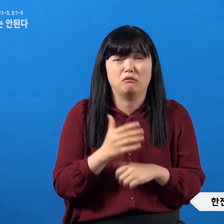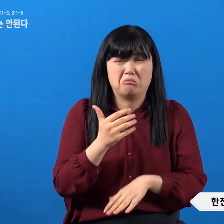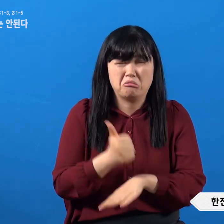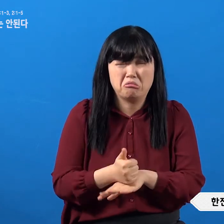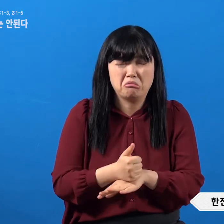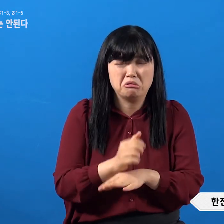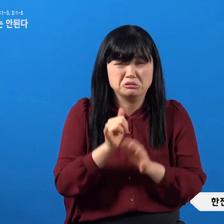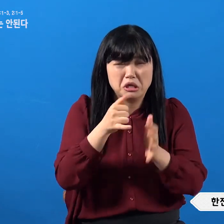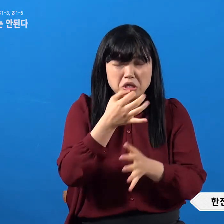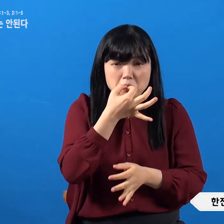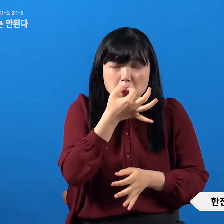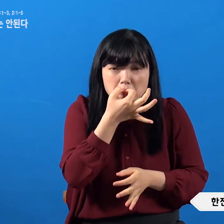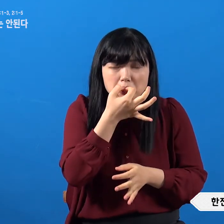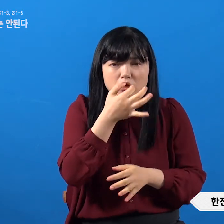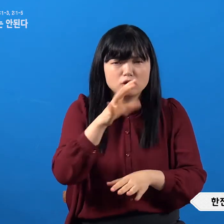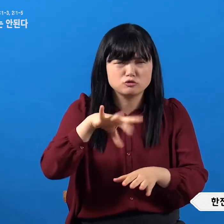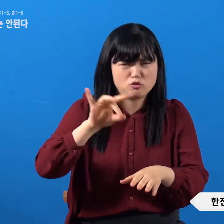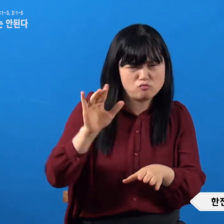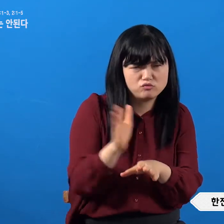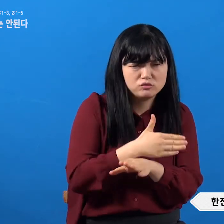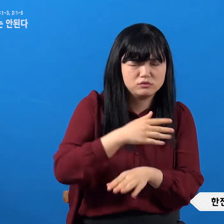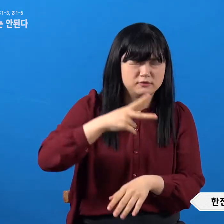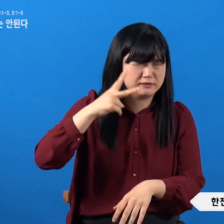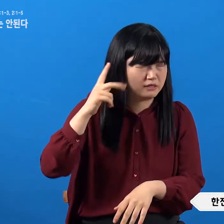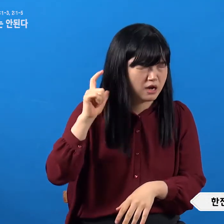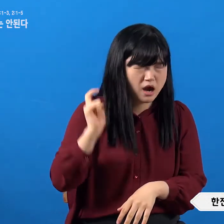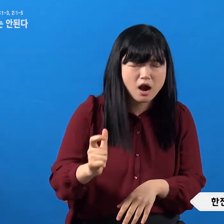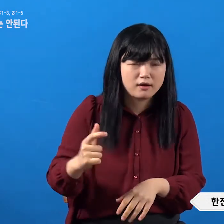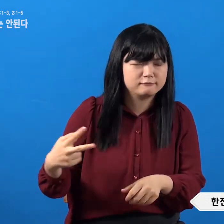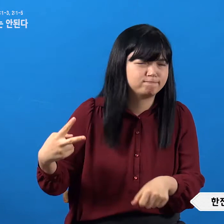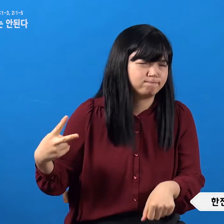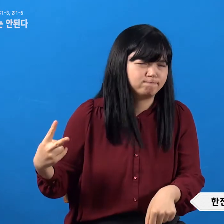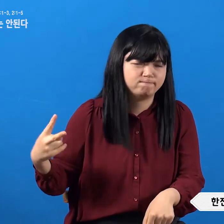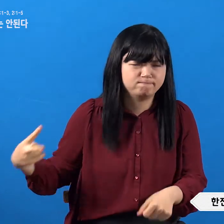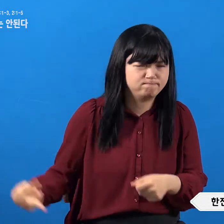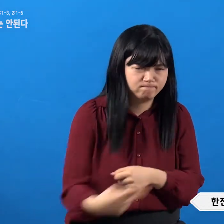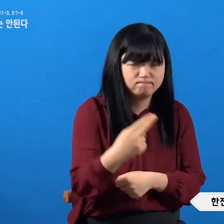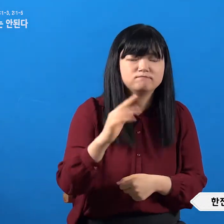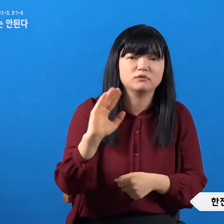그래서 세상 욕망은 처음부터 단호하게 잘라버려야 됩니다.